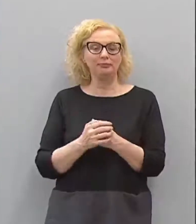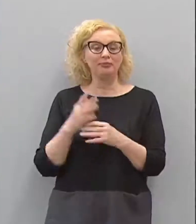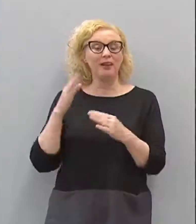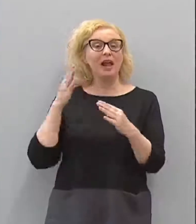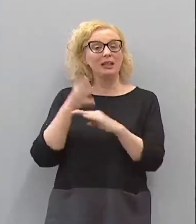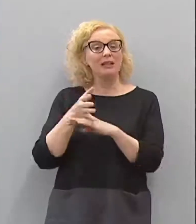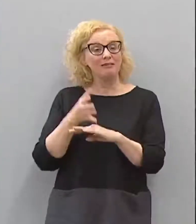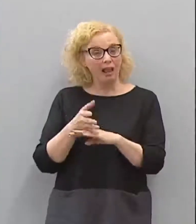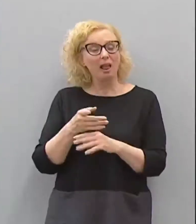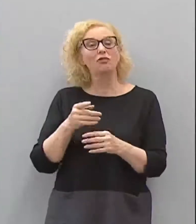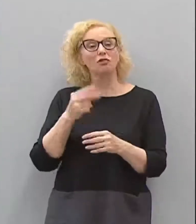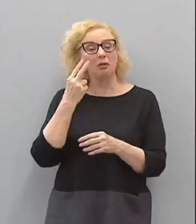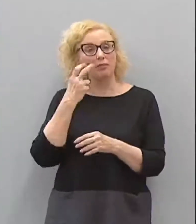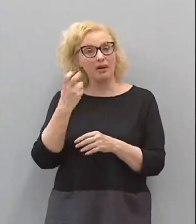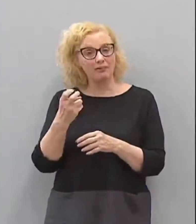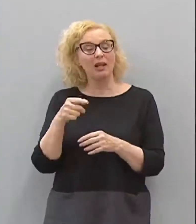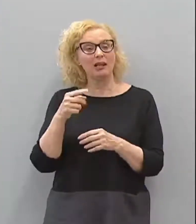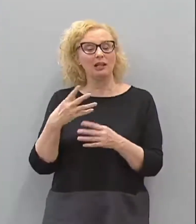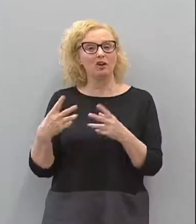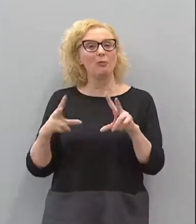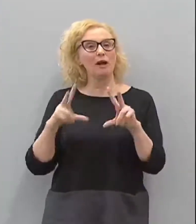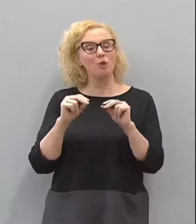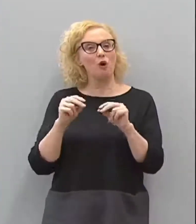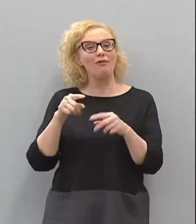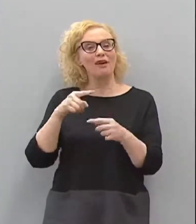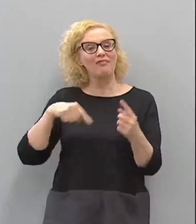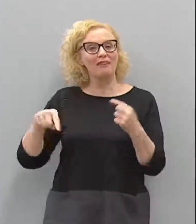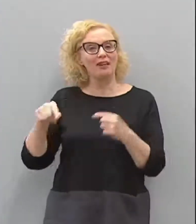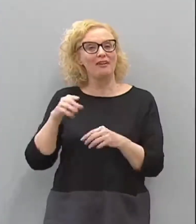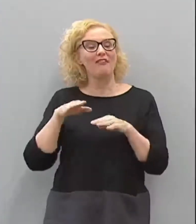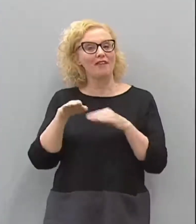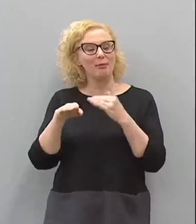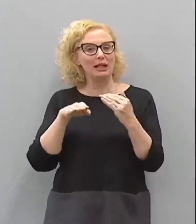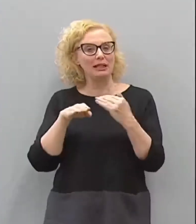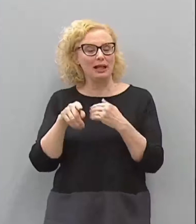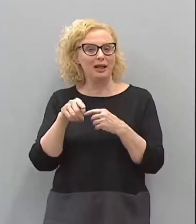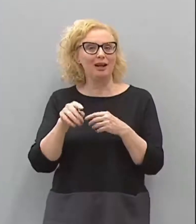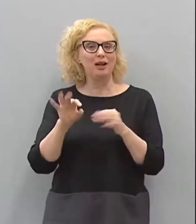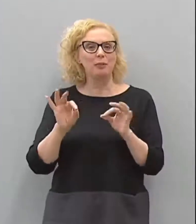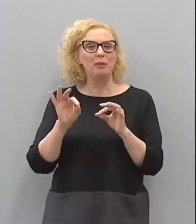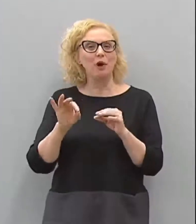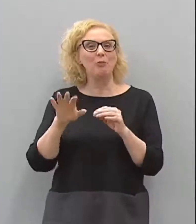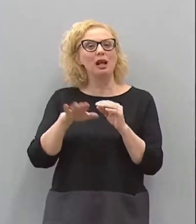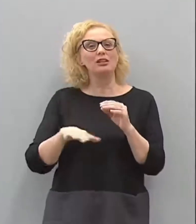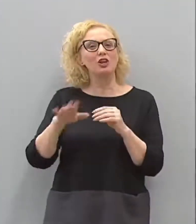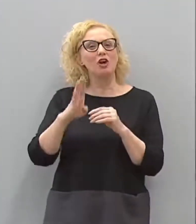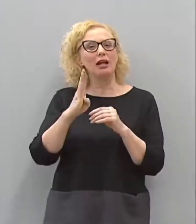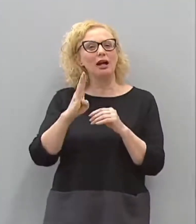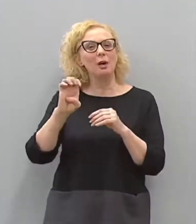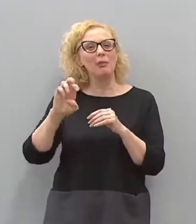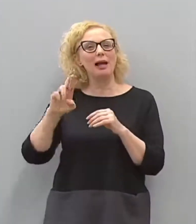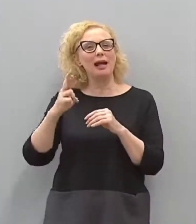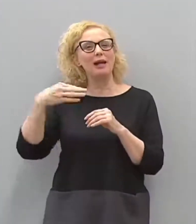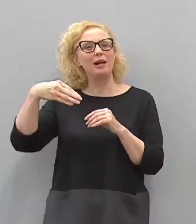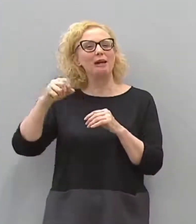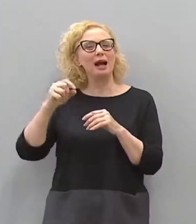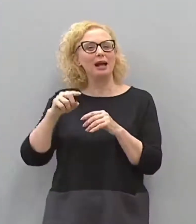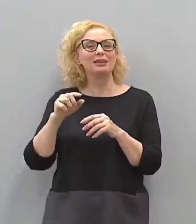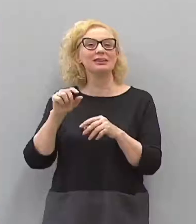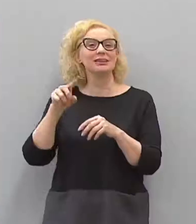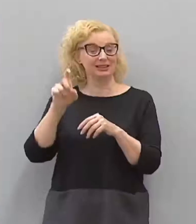che si stacca dalla rotatoria all'altezza della della band max per sottopassare la ferrovia